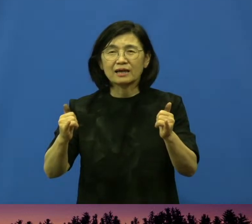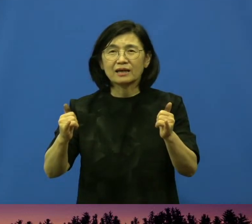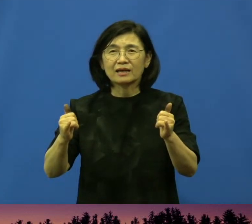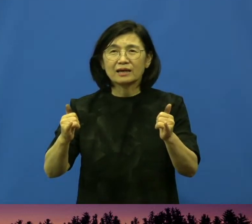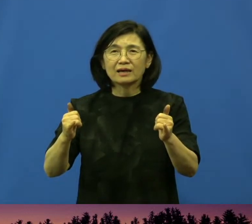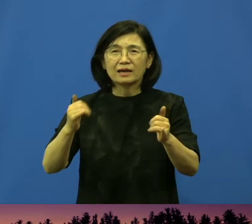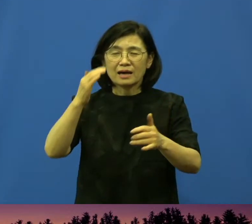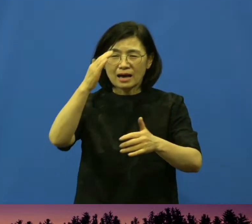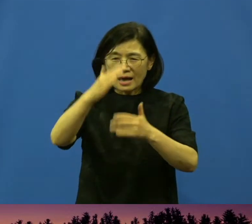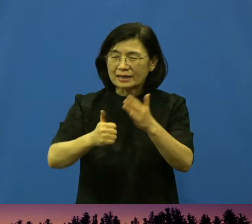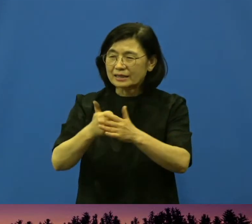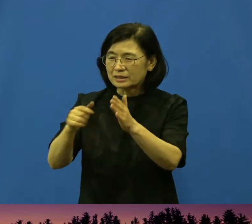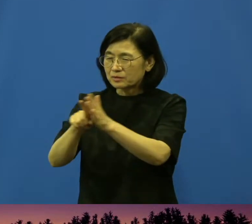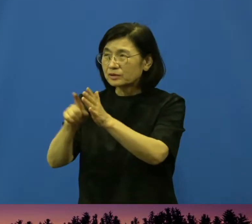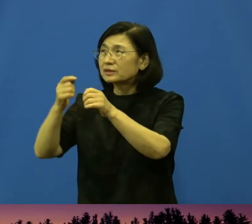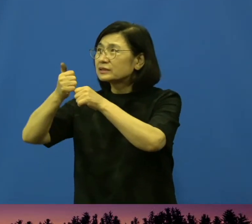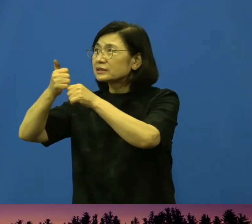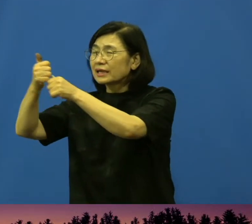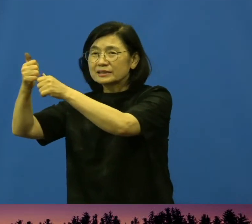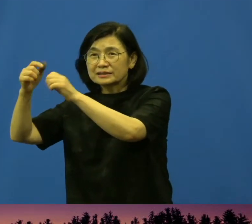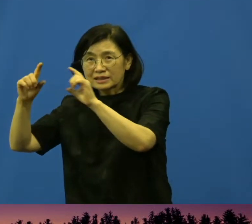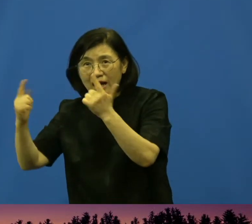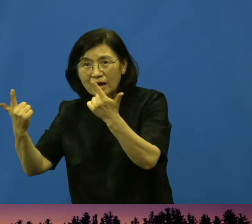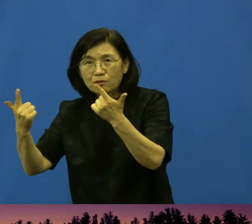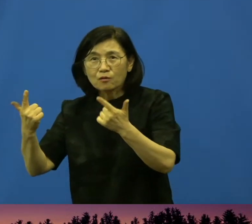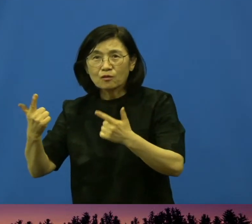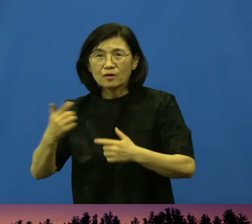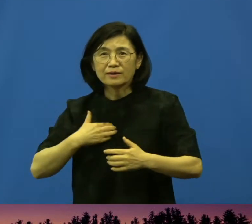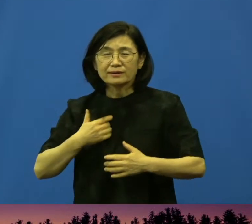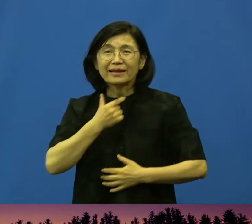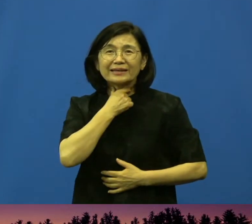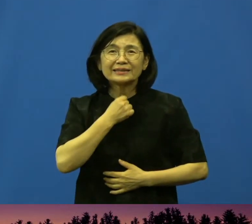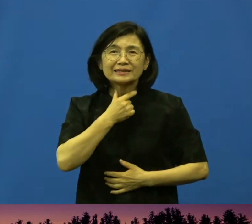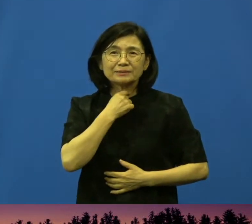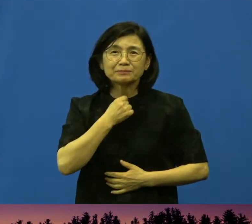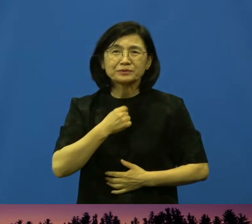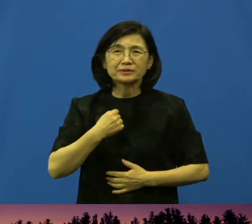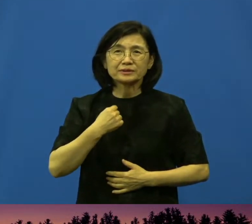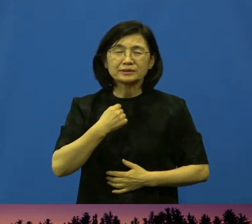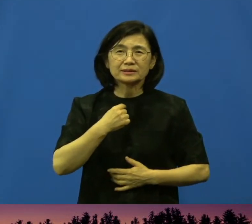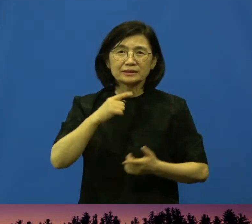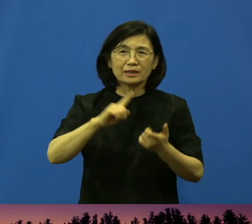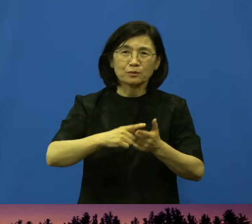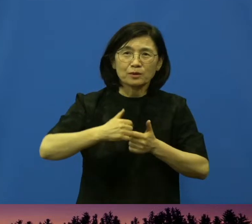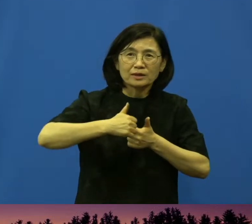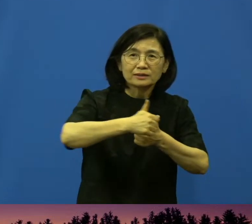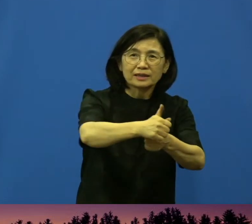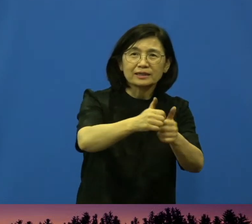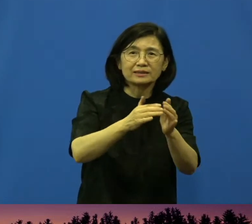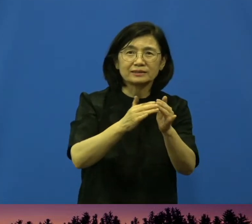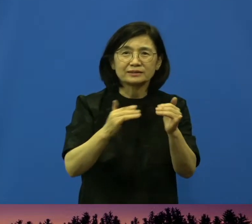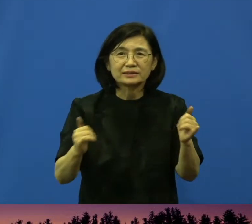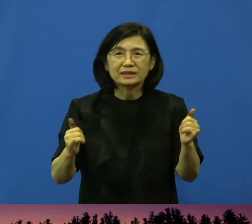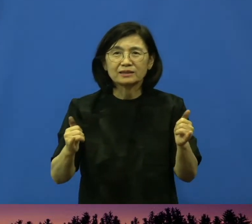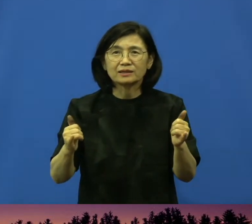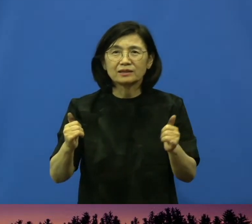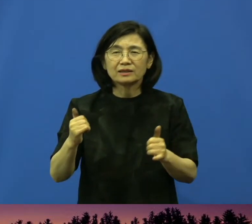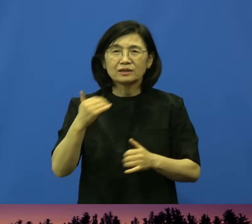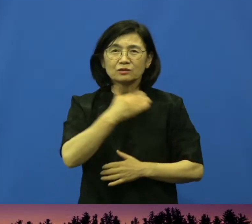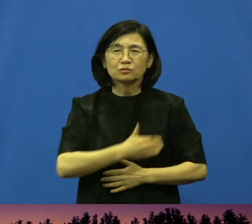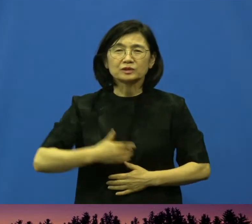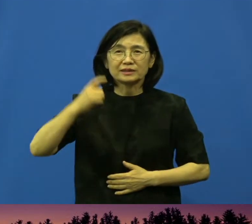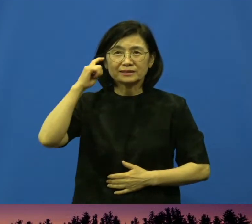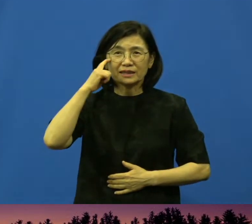하나님을 따르지 않고 육신을 따르는 자는 육신의 일을, 영을 따르는 자는 영의 일을 생각하나니 육신의 생각은